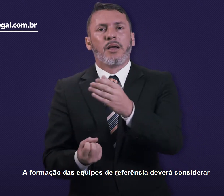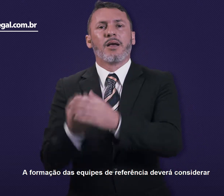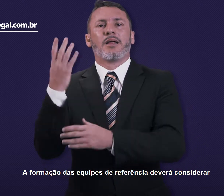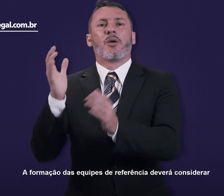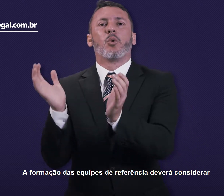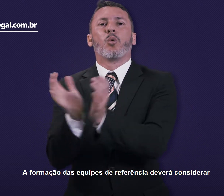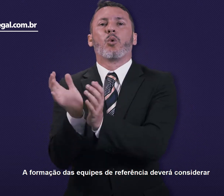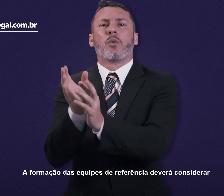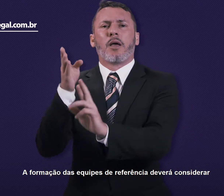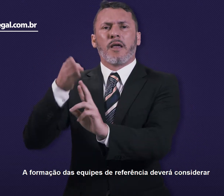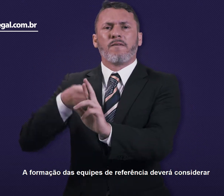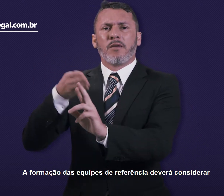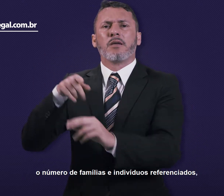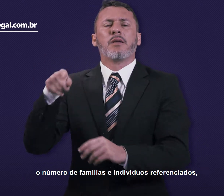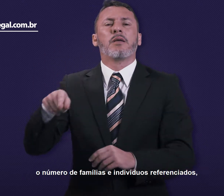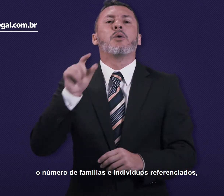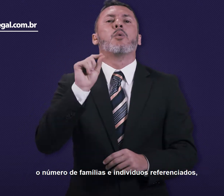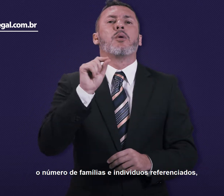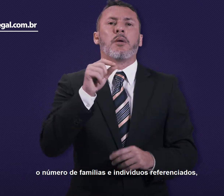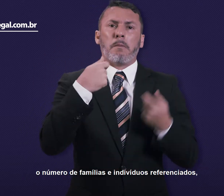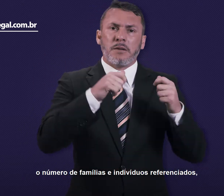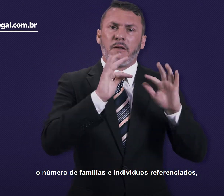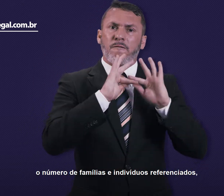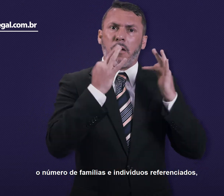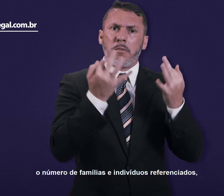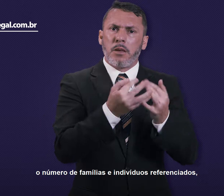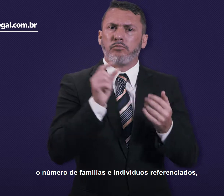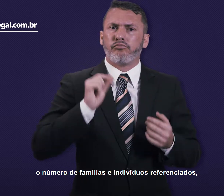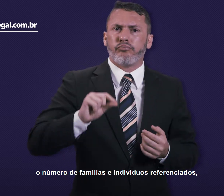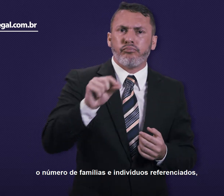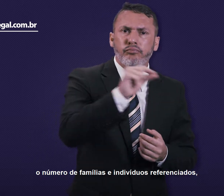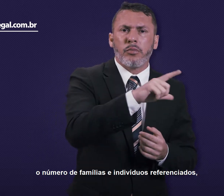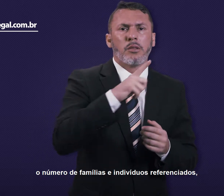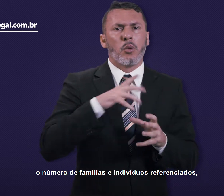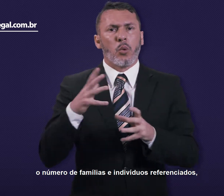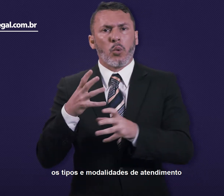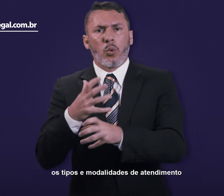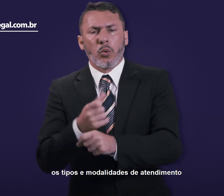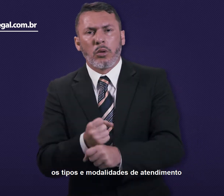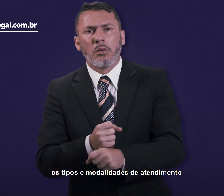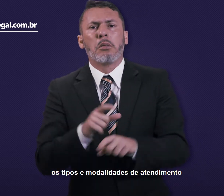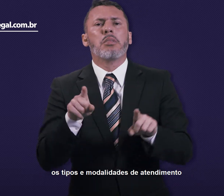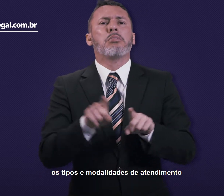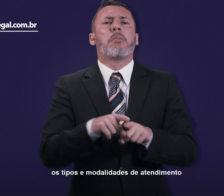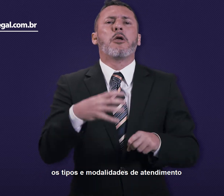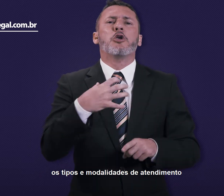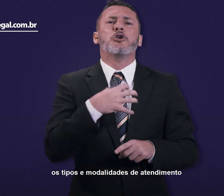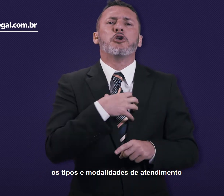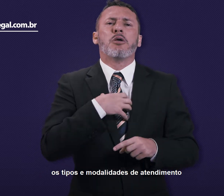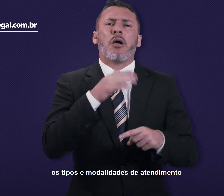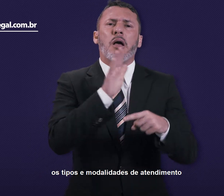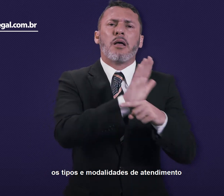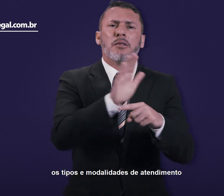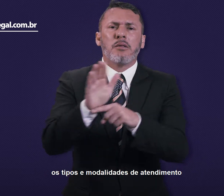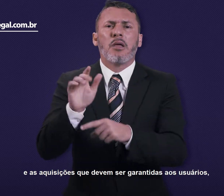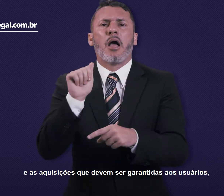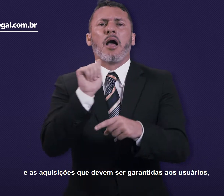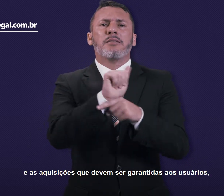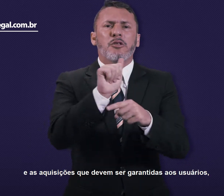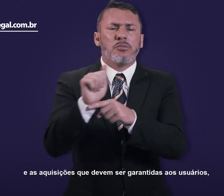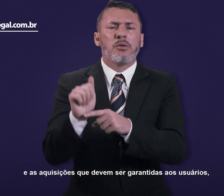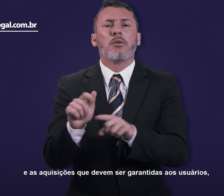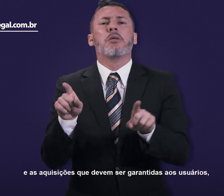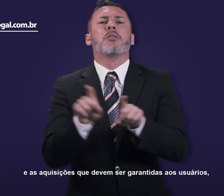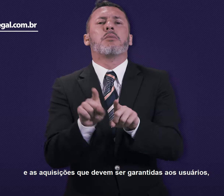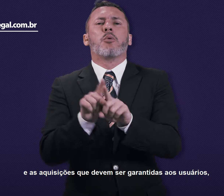equipes de referência deverá considerar o número de famílias e indivíduos referenciados, os tipos e modalidades de atendimento e